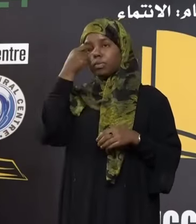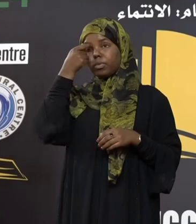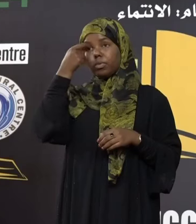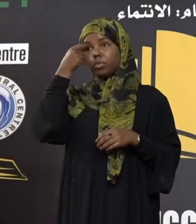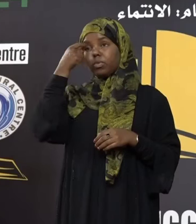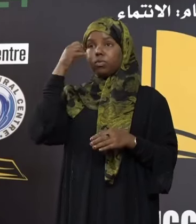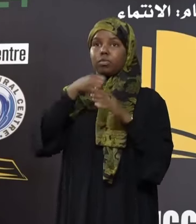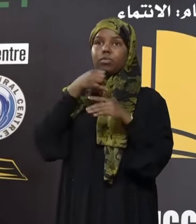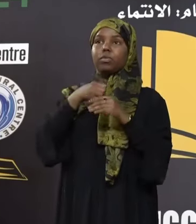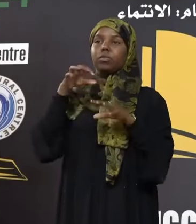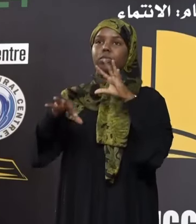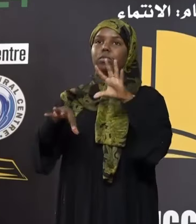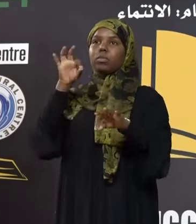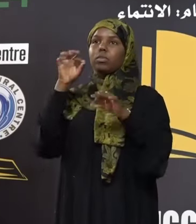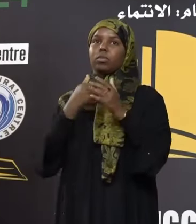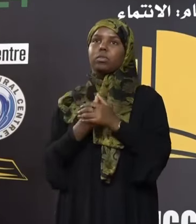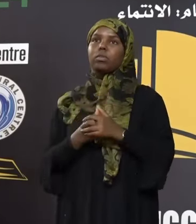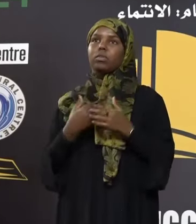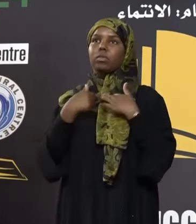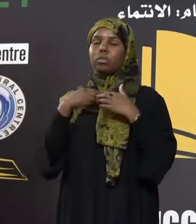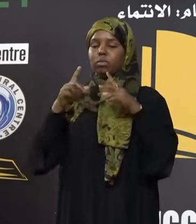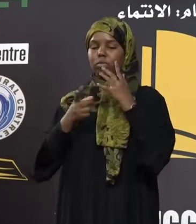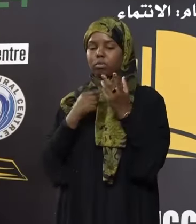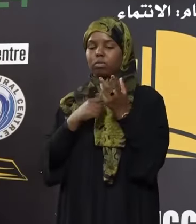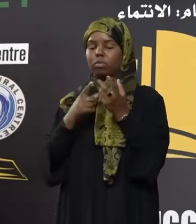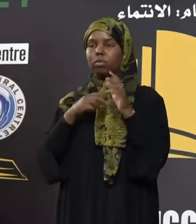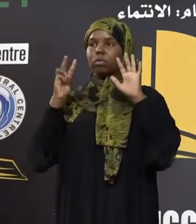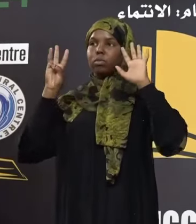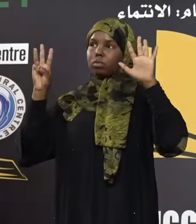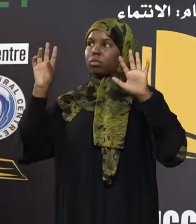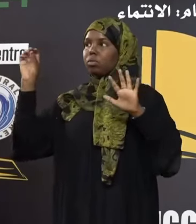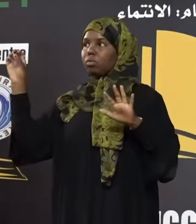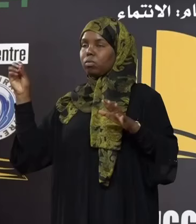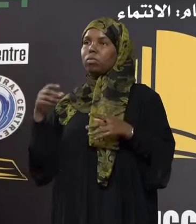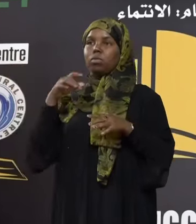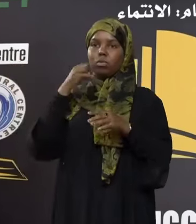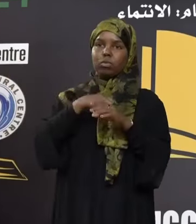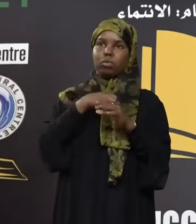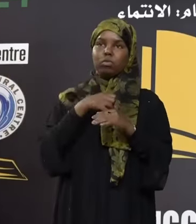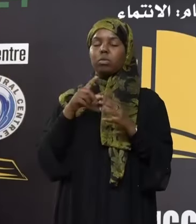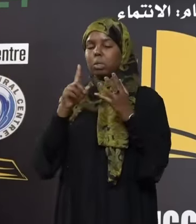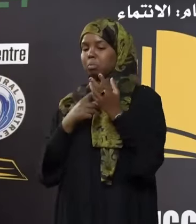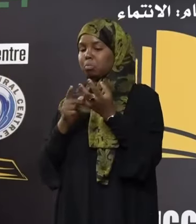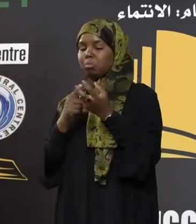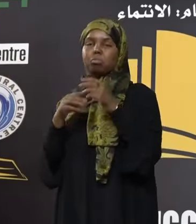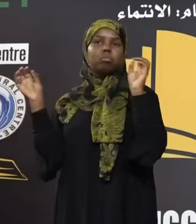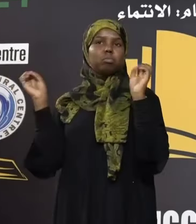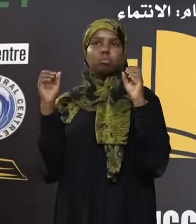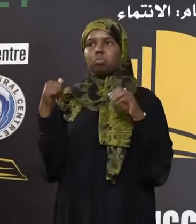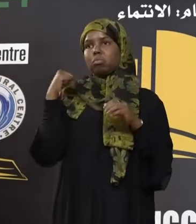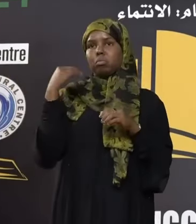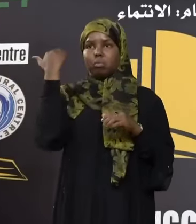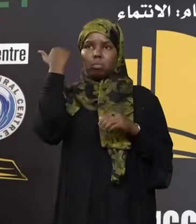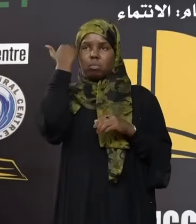waxaanu tirsanaynay 800 oo cod sanduuq ku jiraa laydin diiday waa waxaa la yidhi la tirin maayo maxkamaddii